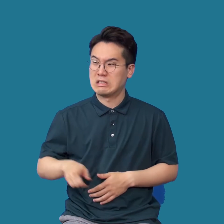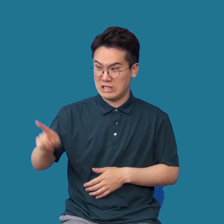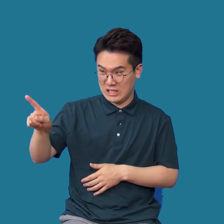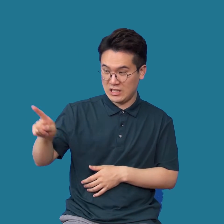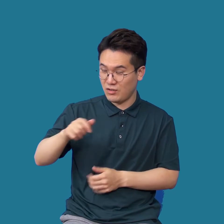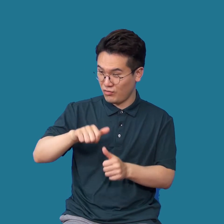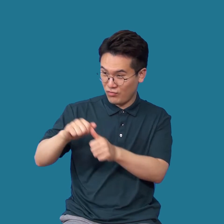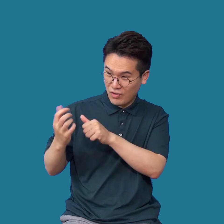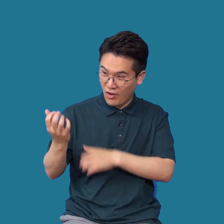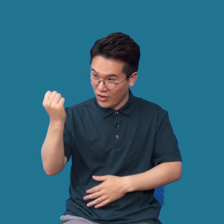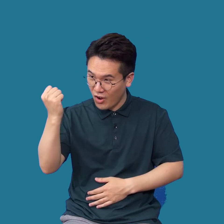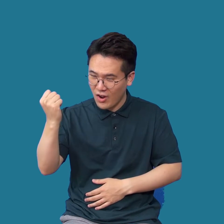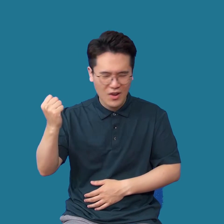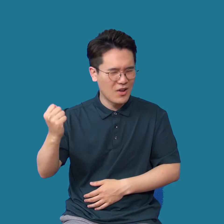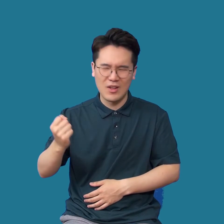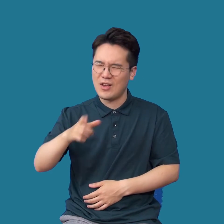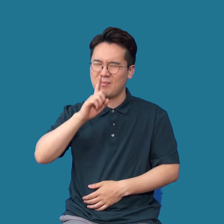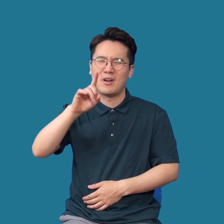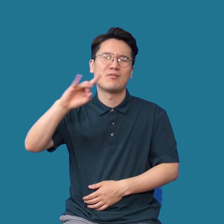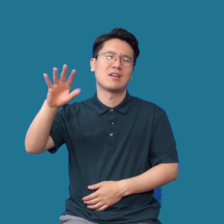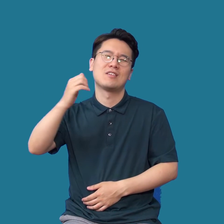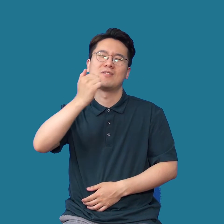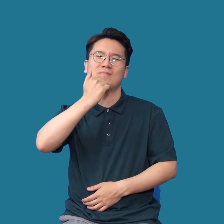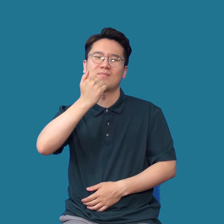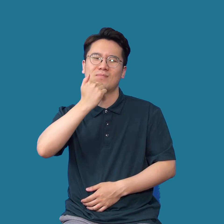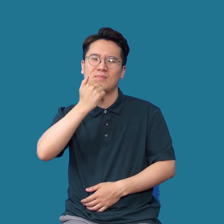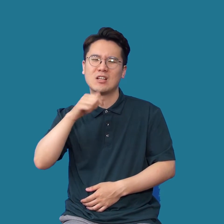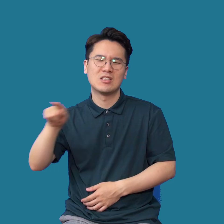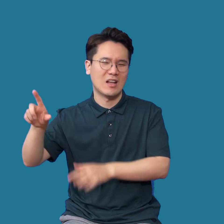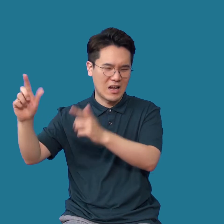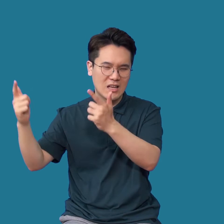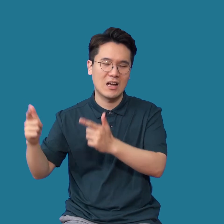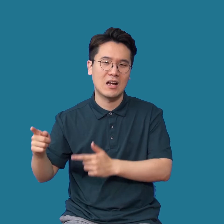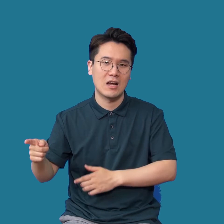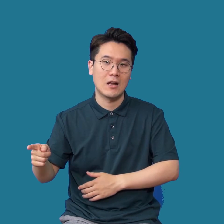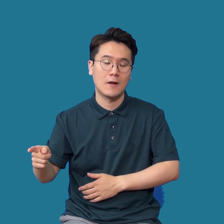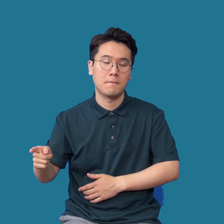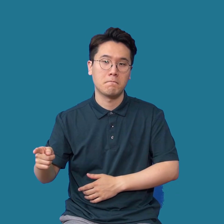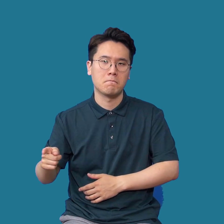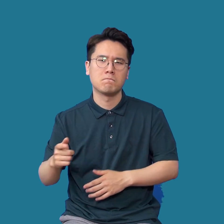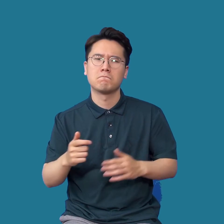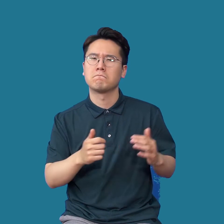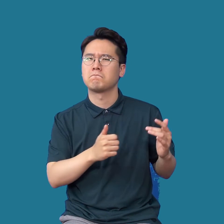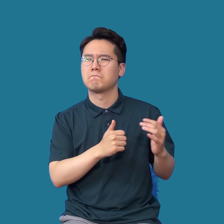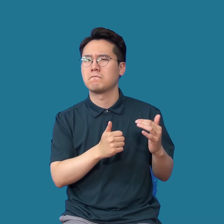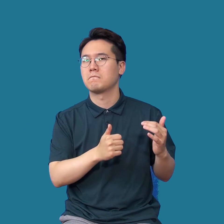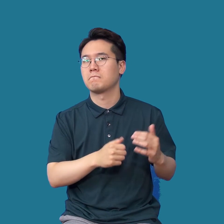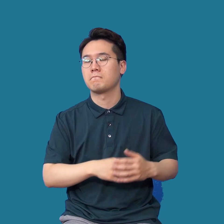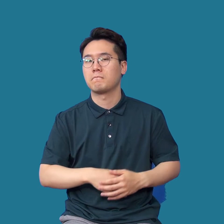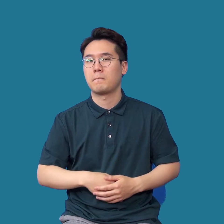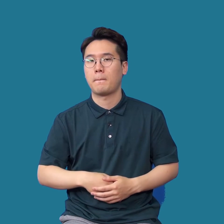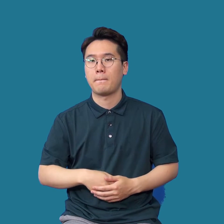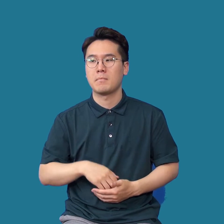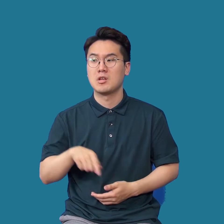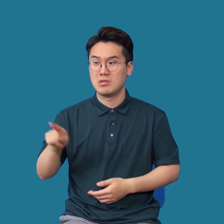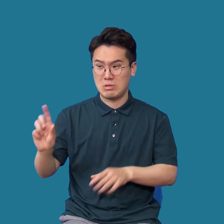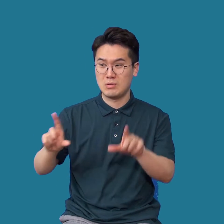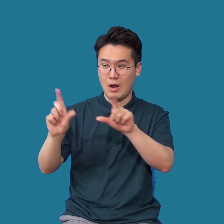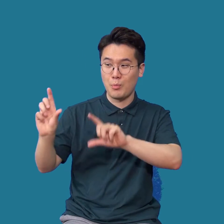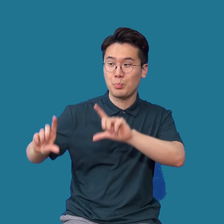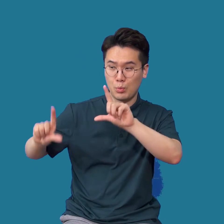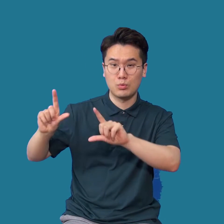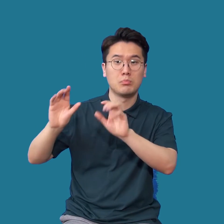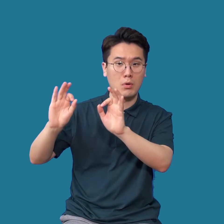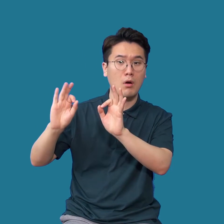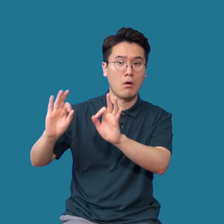너는 아니야 하고 우리를 송사합니다. 네 살아가는 그 꼬락서니를 한번 봐라, 네